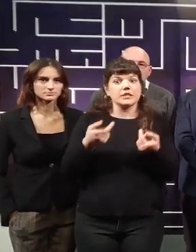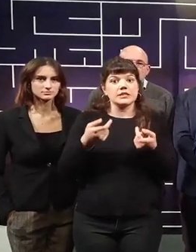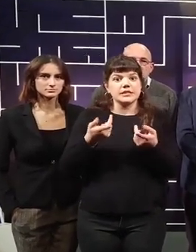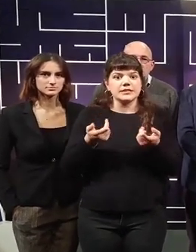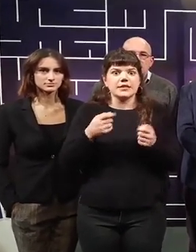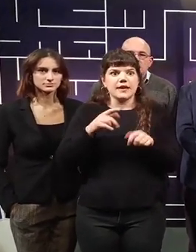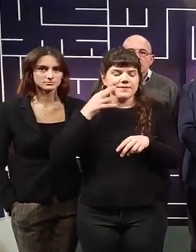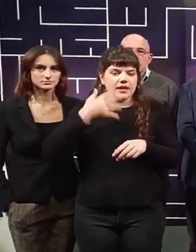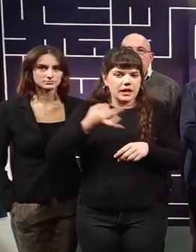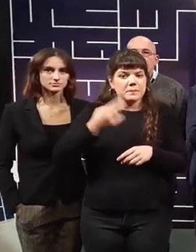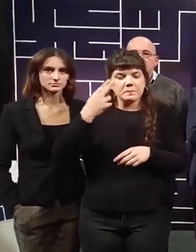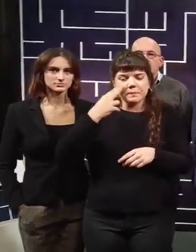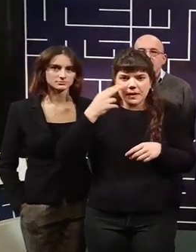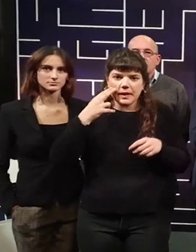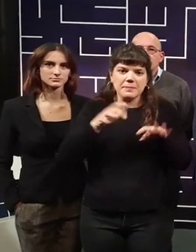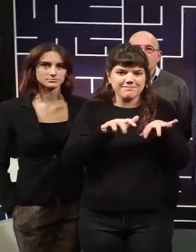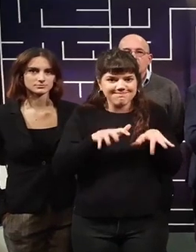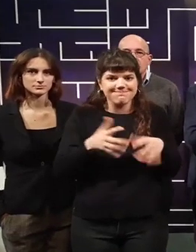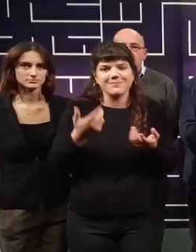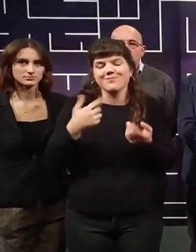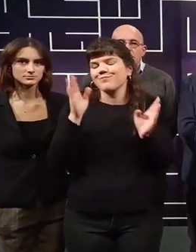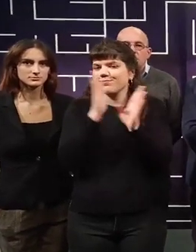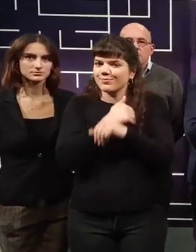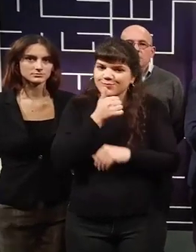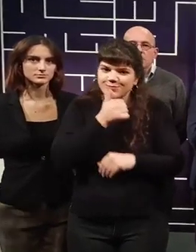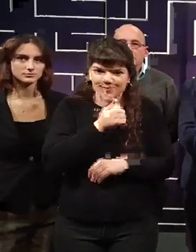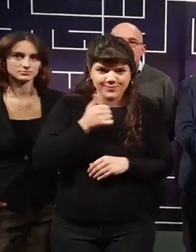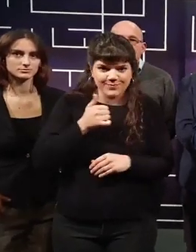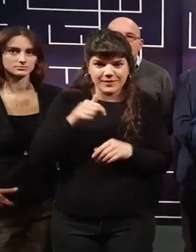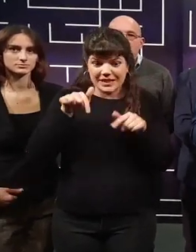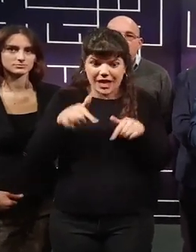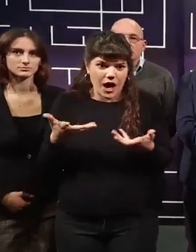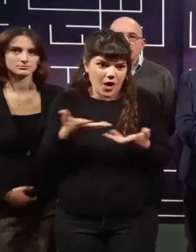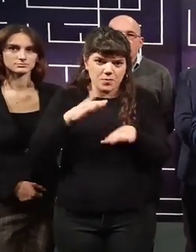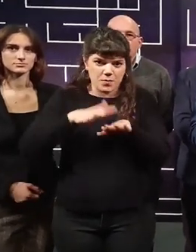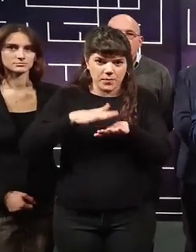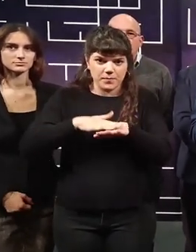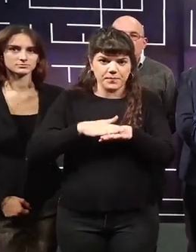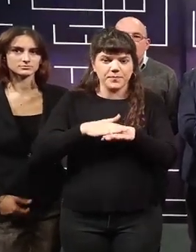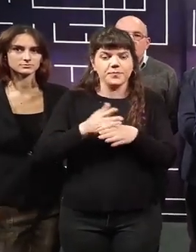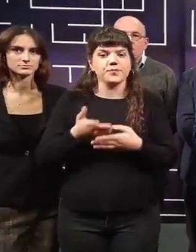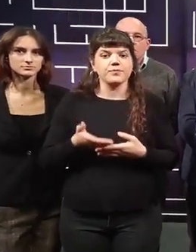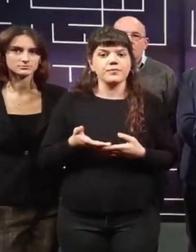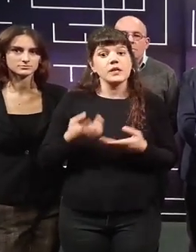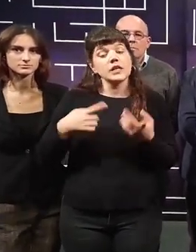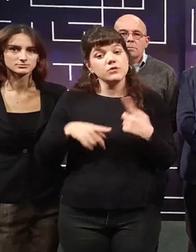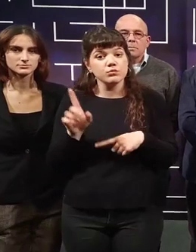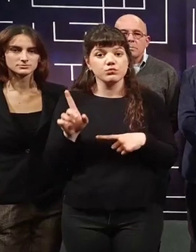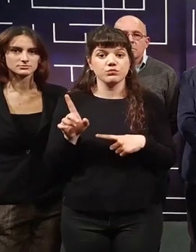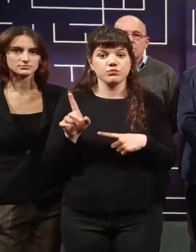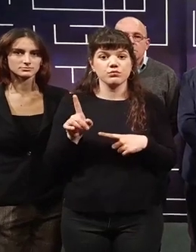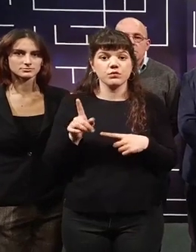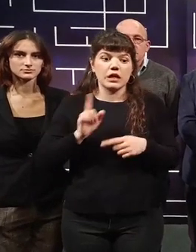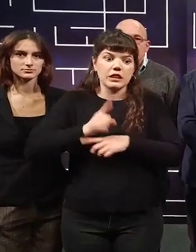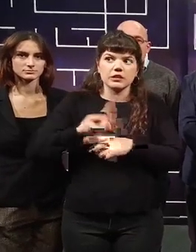importante de problemas técnicos que no vamos a poder solucionar en este en esta jornada Por lo cual la